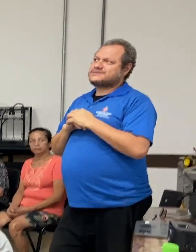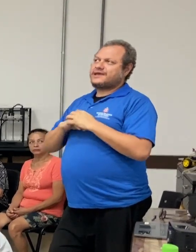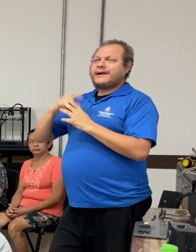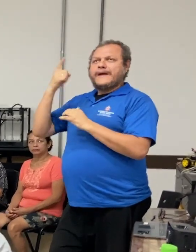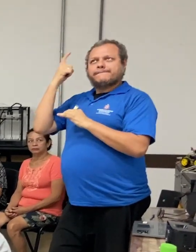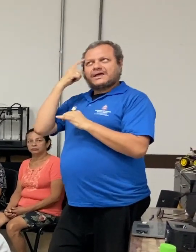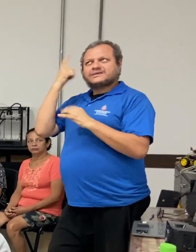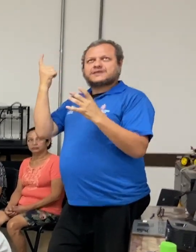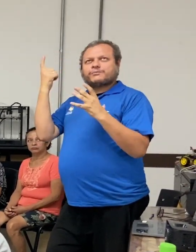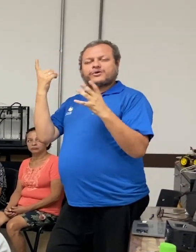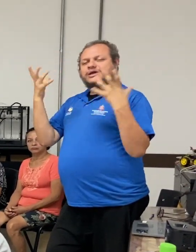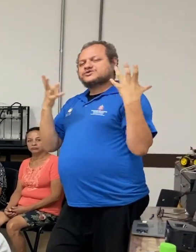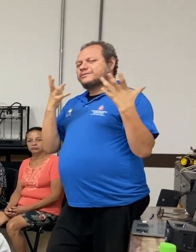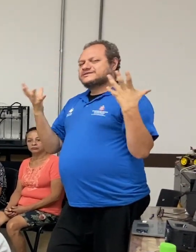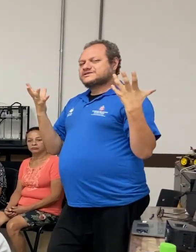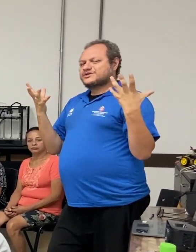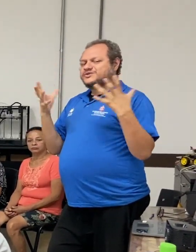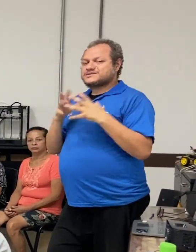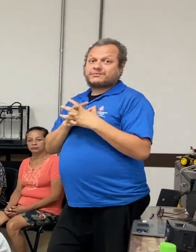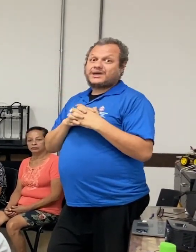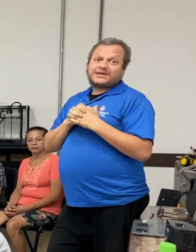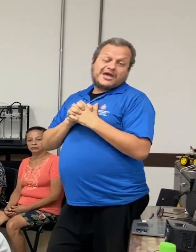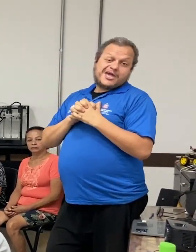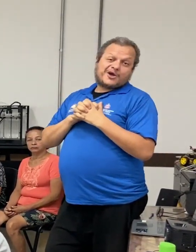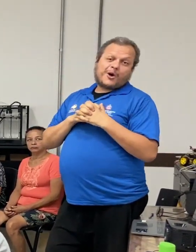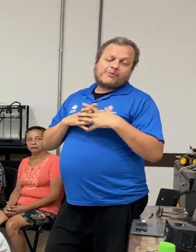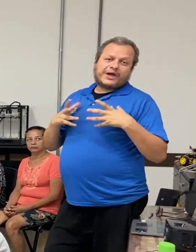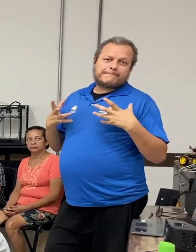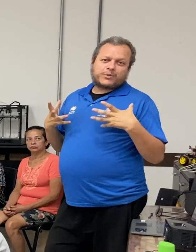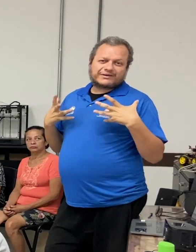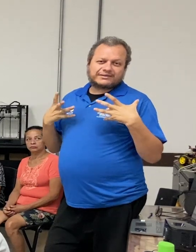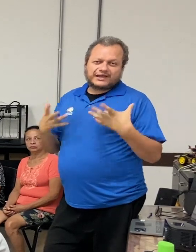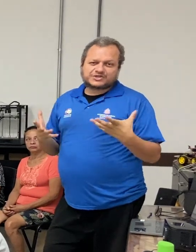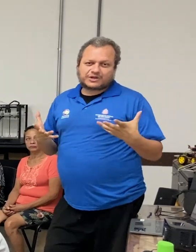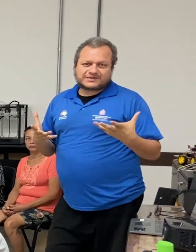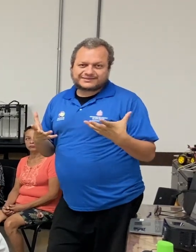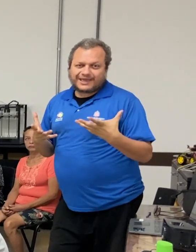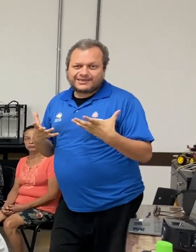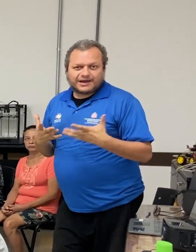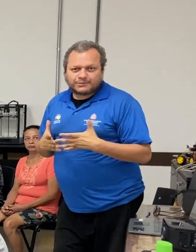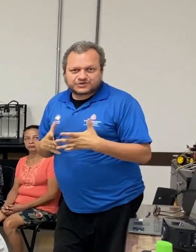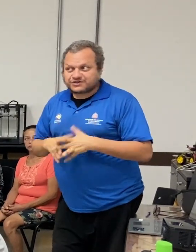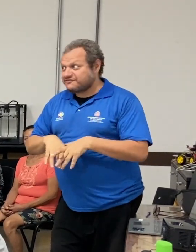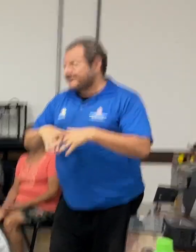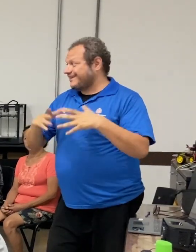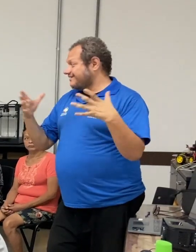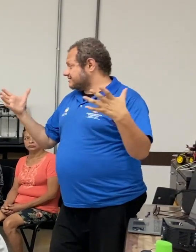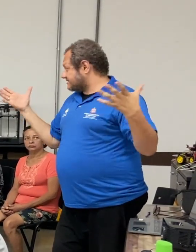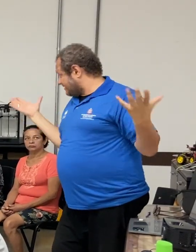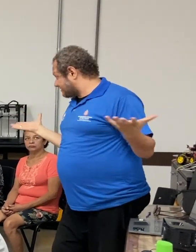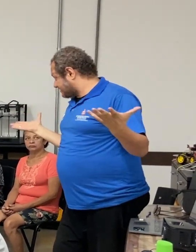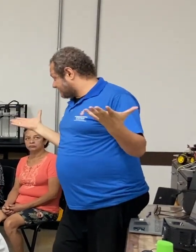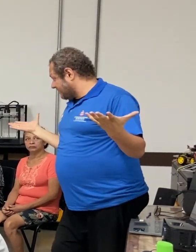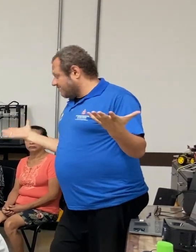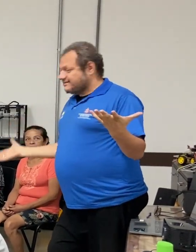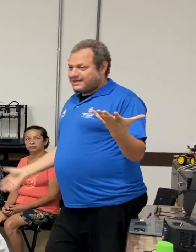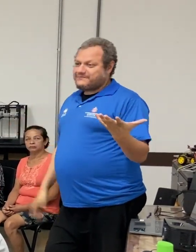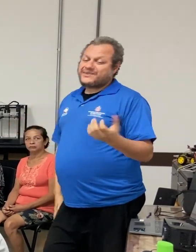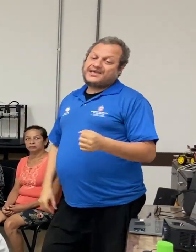né? Pensem um pouquinho sobre essas questões também e como é importante que nós tenhamos diferenças, né?